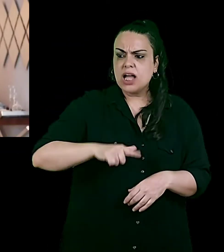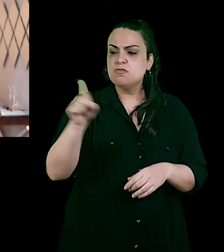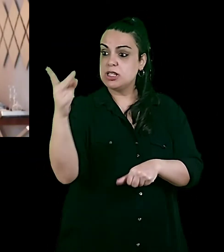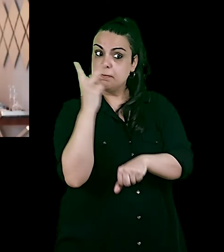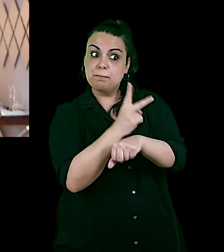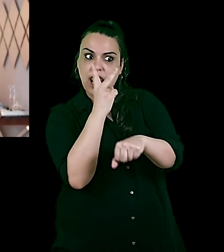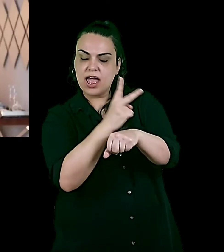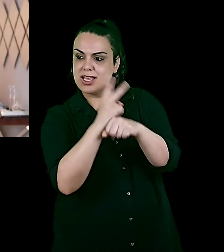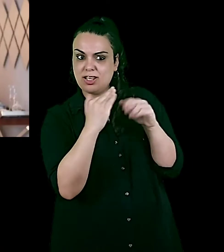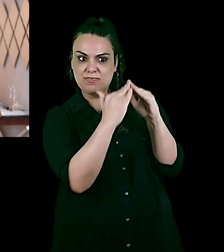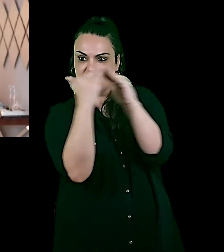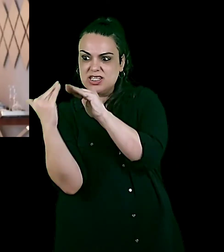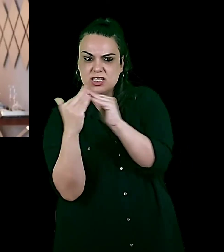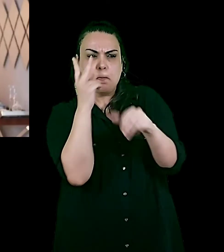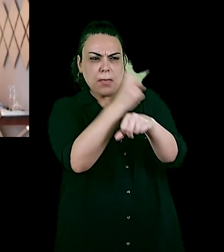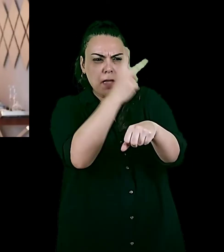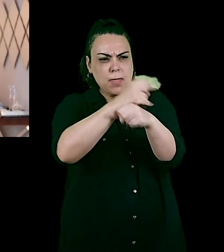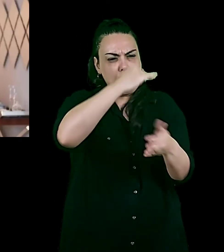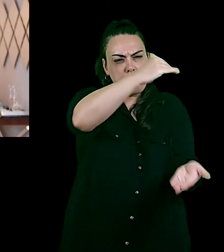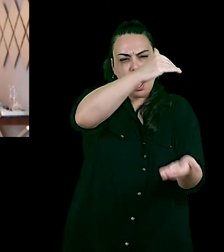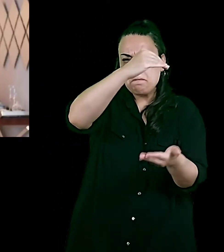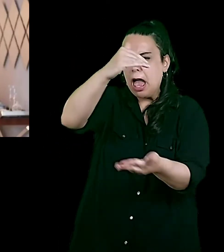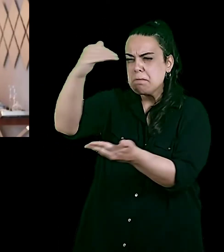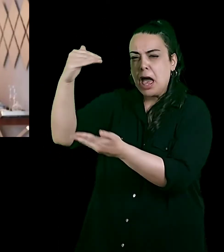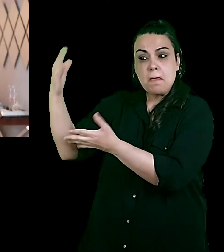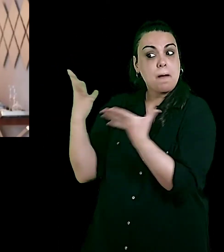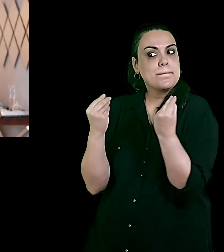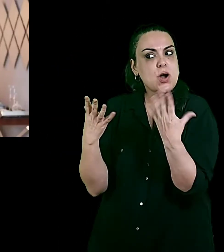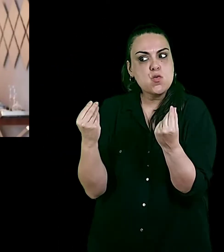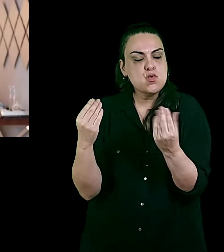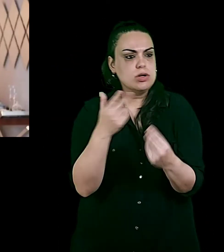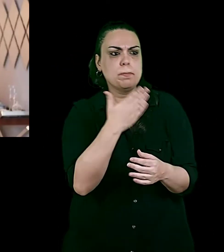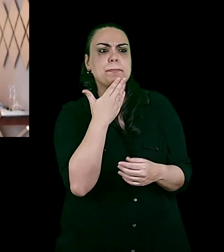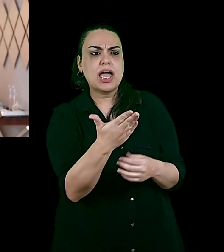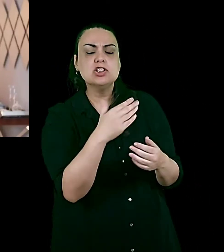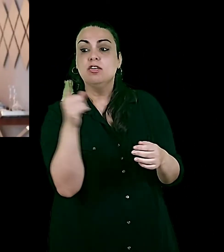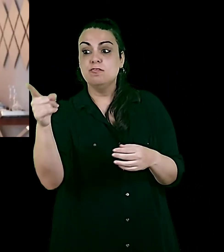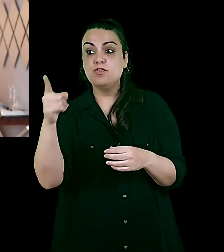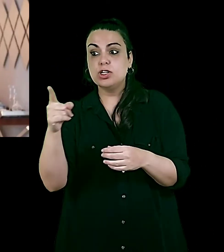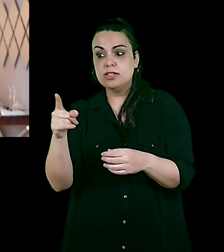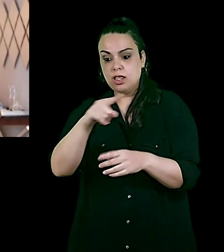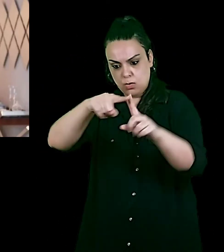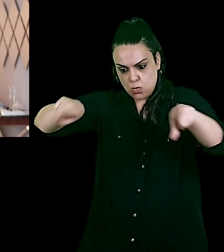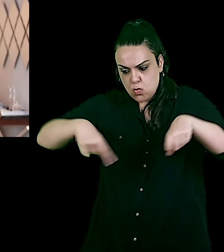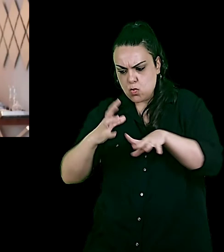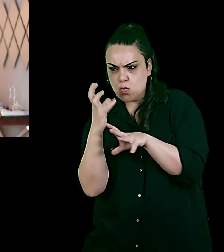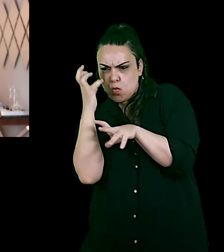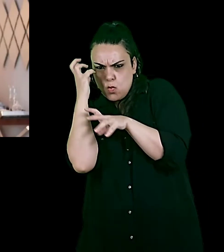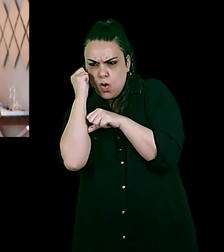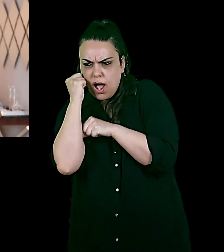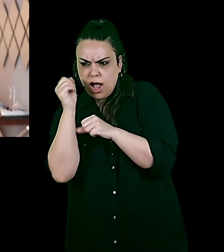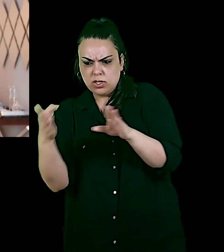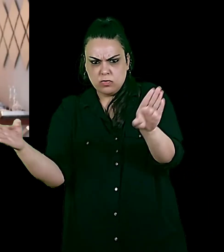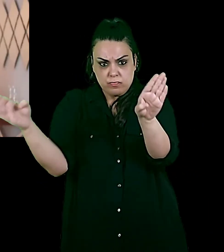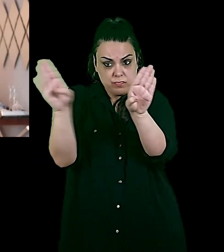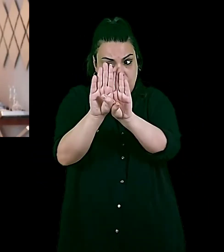que você vai pedir emprestado aos seus vizinhos, não poucos, mas muitos. Entra no seu quarto, fecha a tua porta por